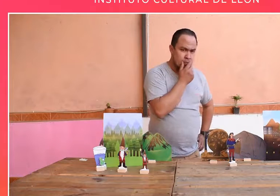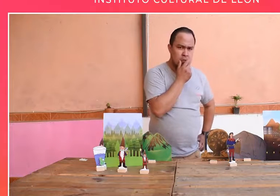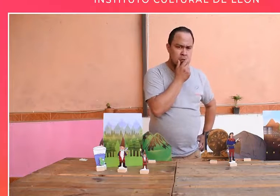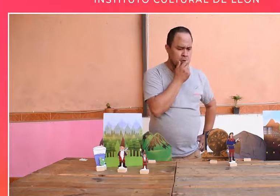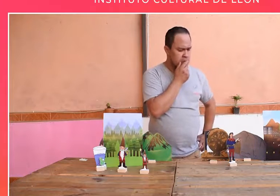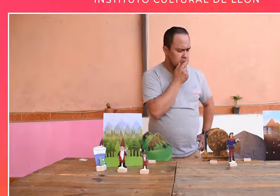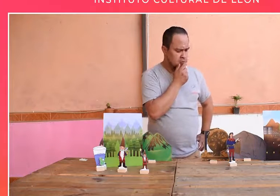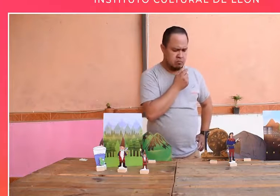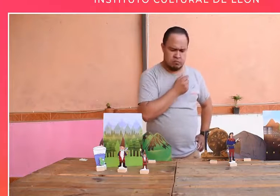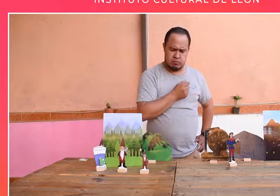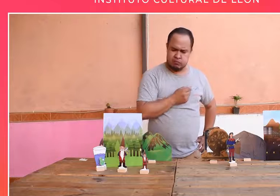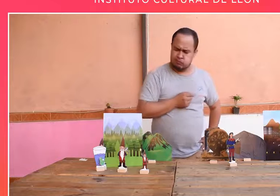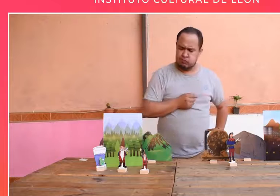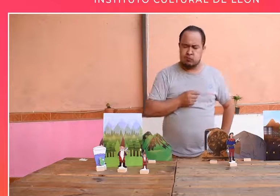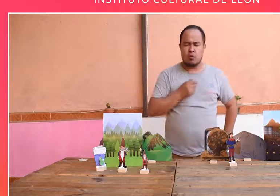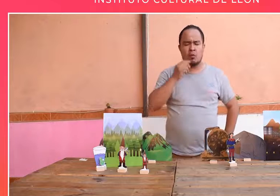El príncipe